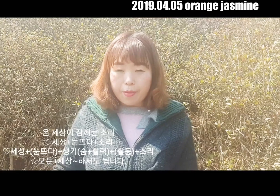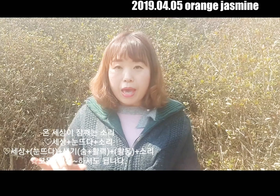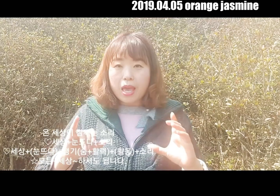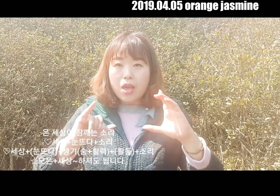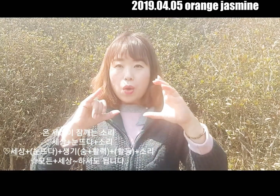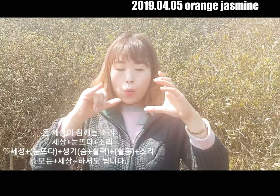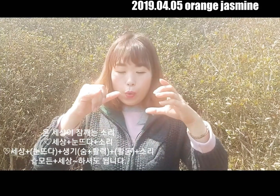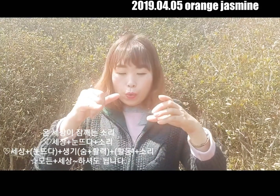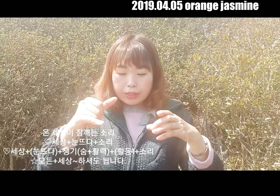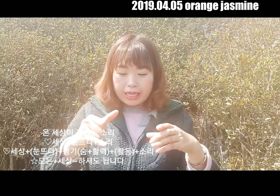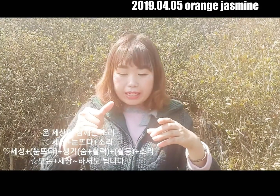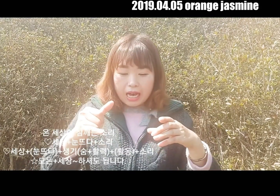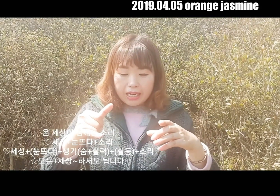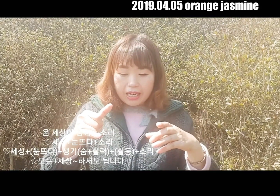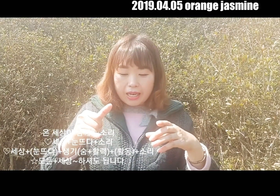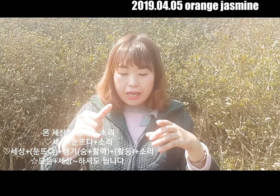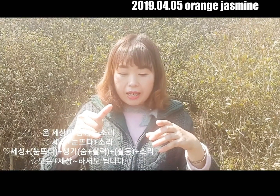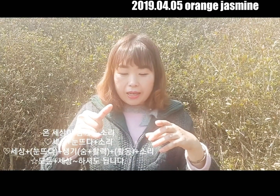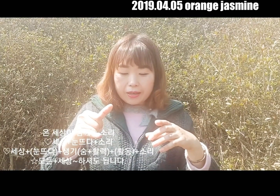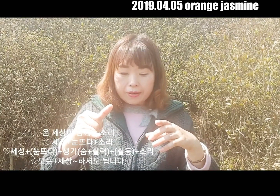그 다음에 온 세상이